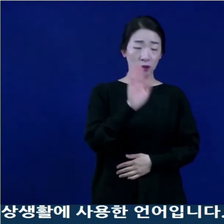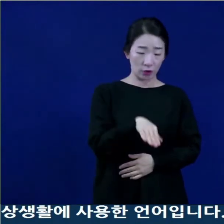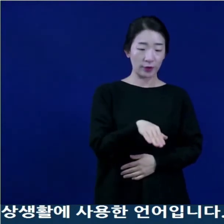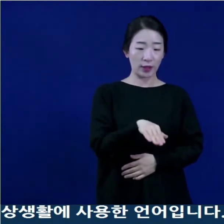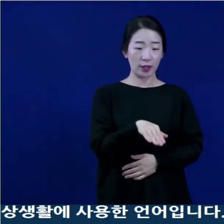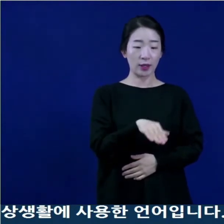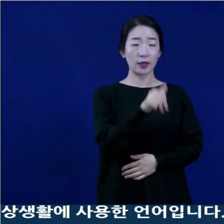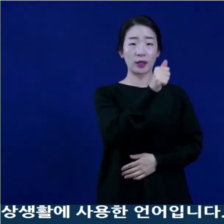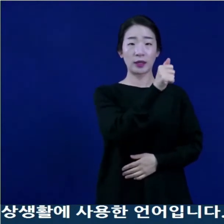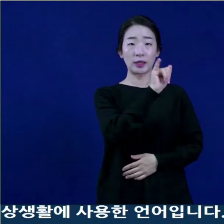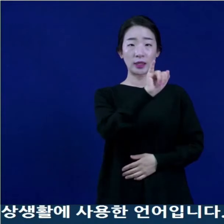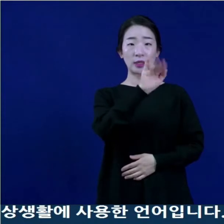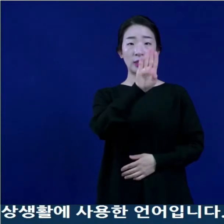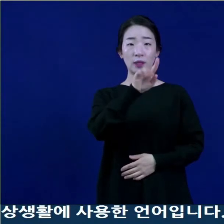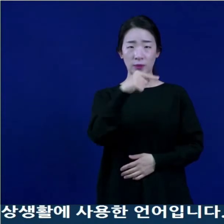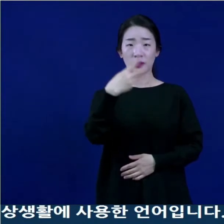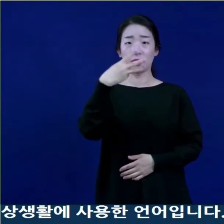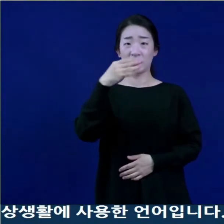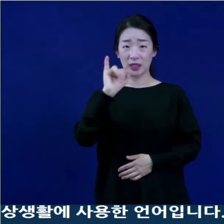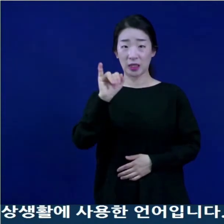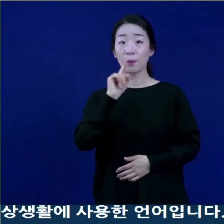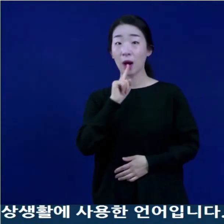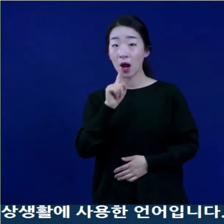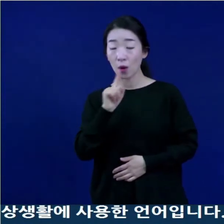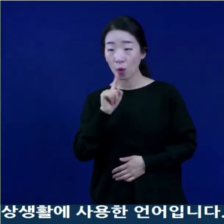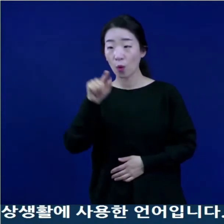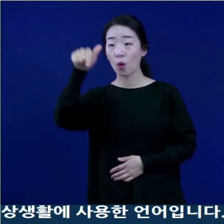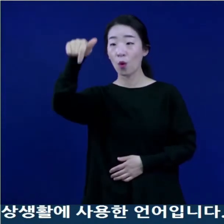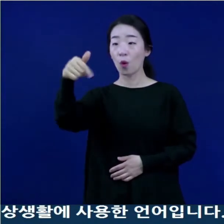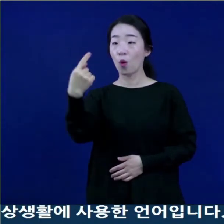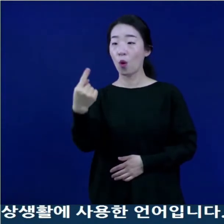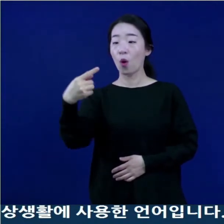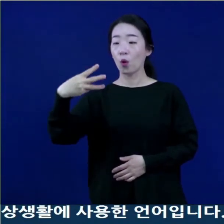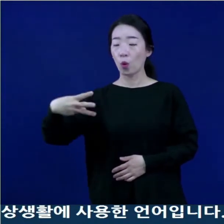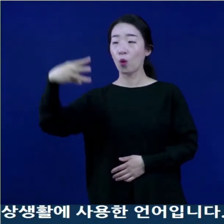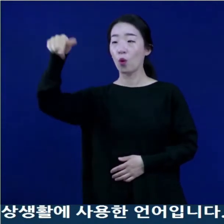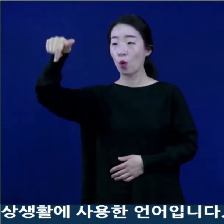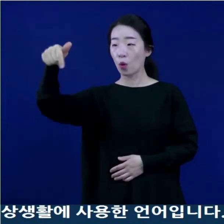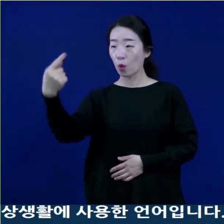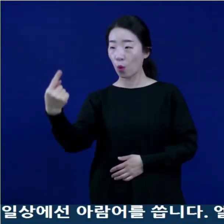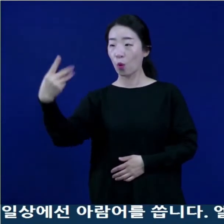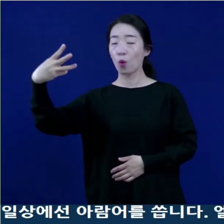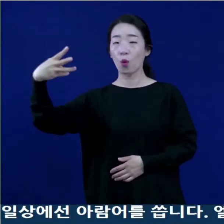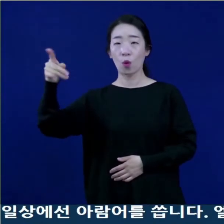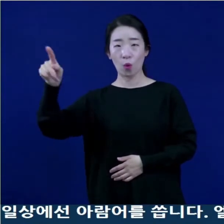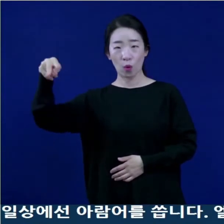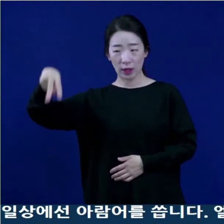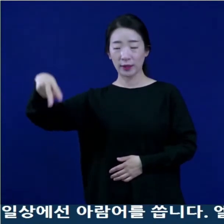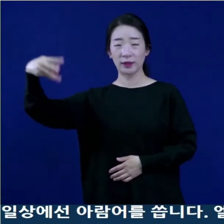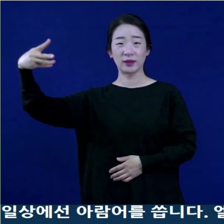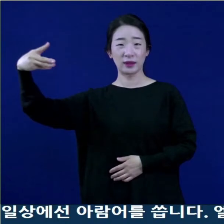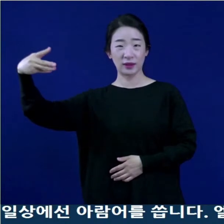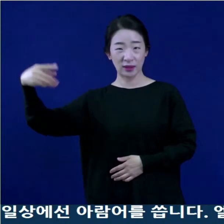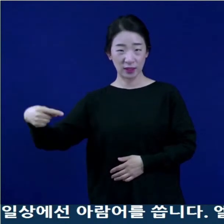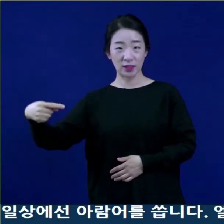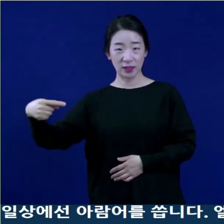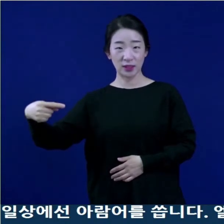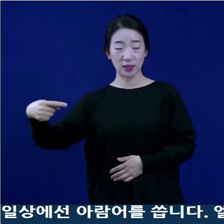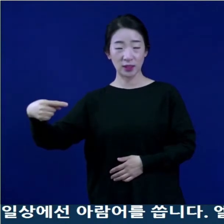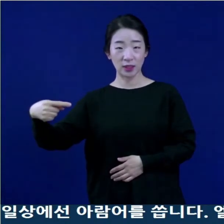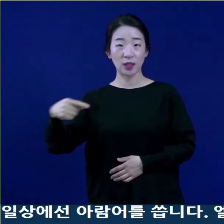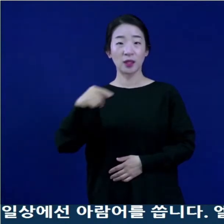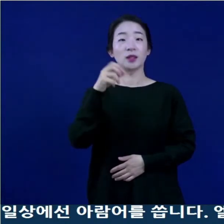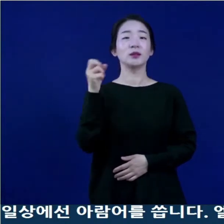골골레트, 발음이 재미있죠. 골골레트, 또 갈보리라고도 알려져 있죠. 이것은